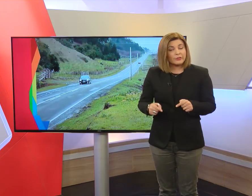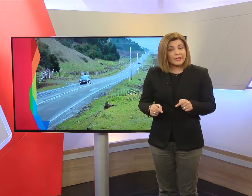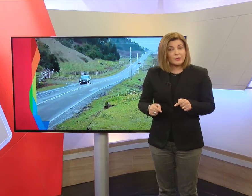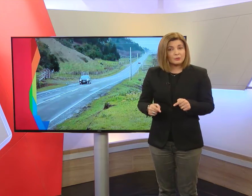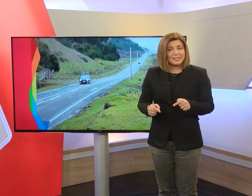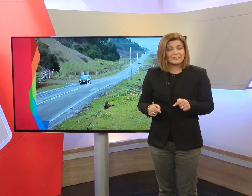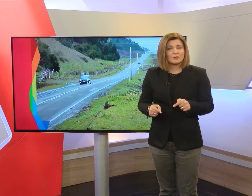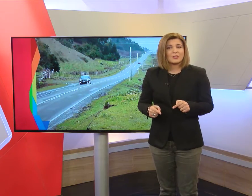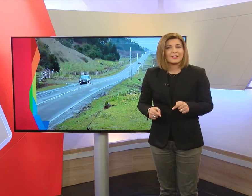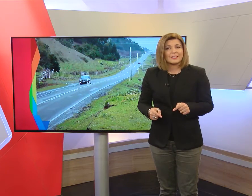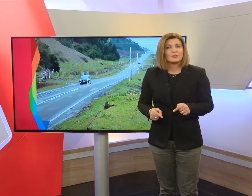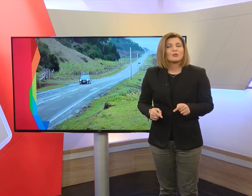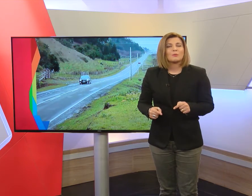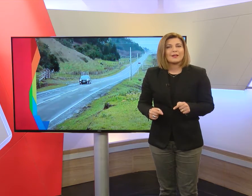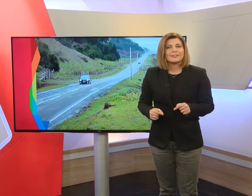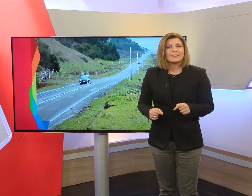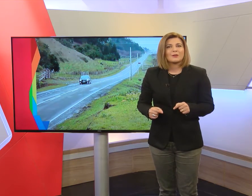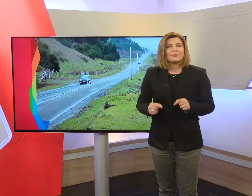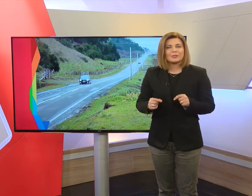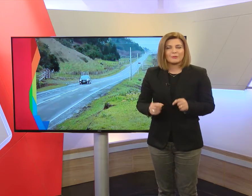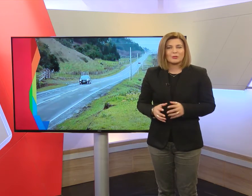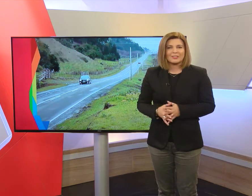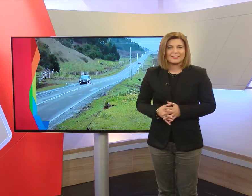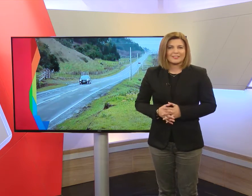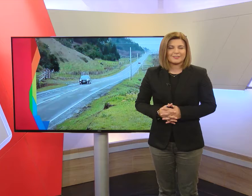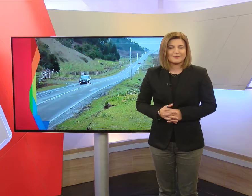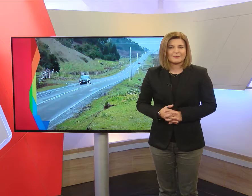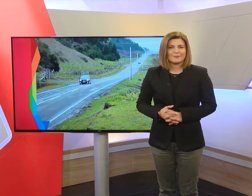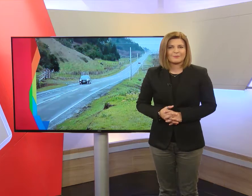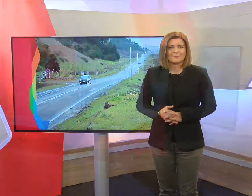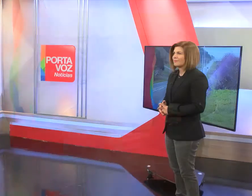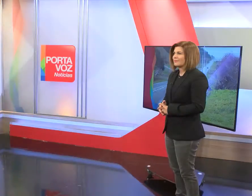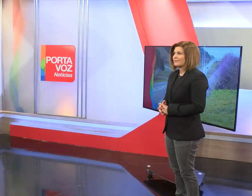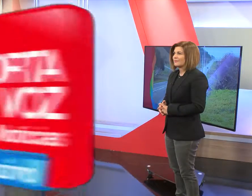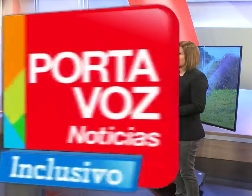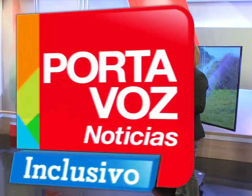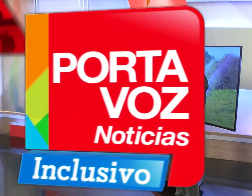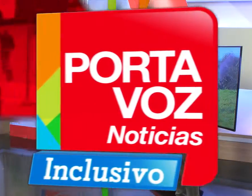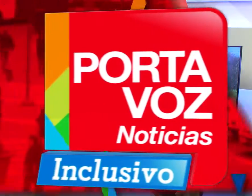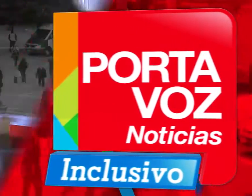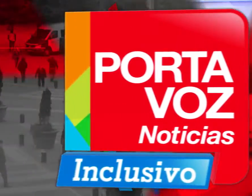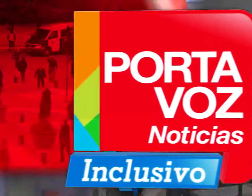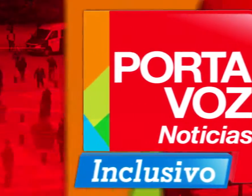Nos vamos ahora a la pausa y ya estamos de regreso con más Portavoz Noticias.